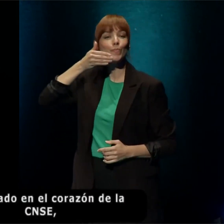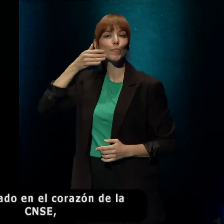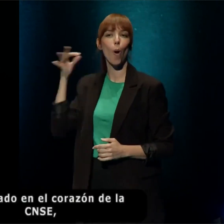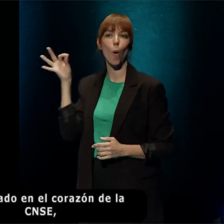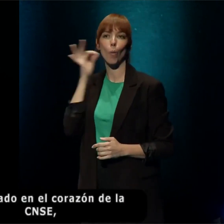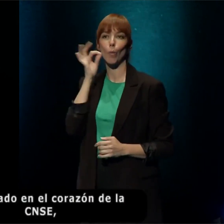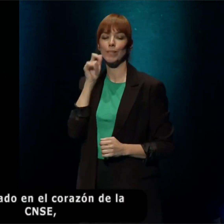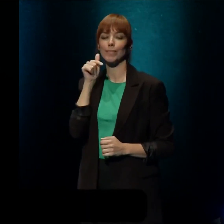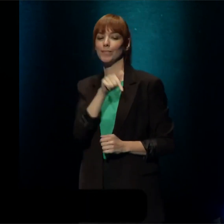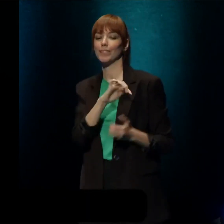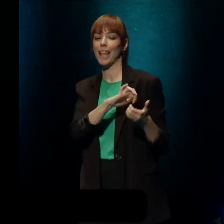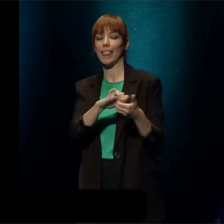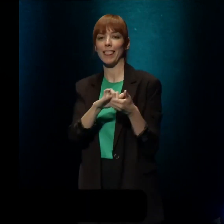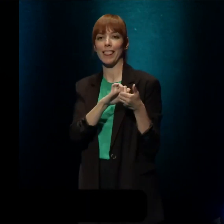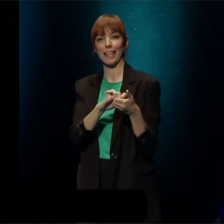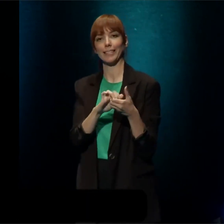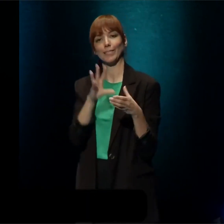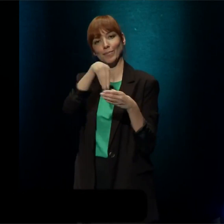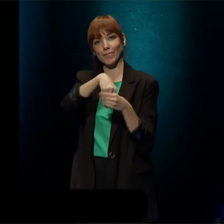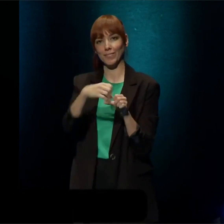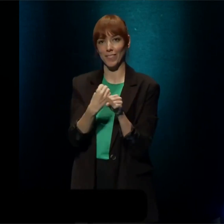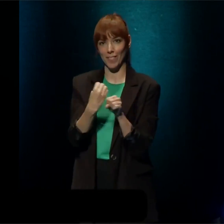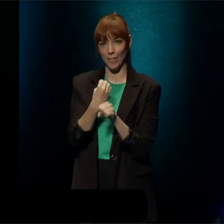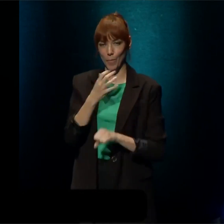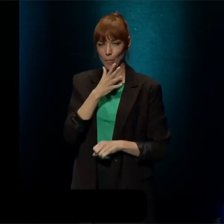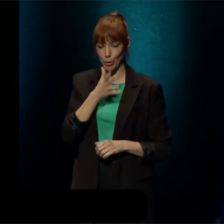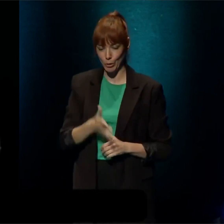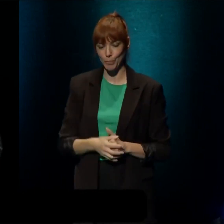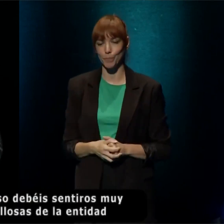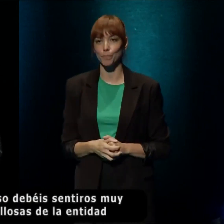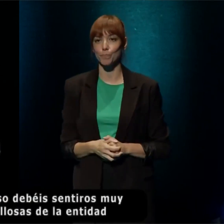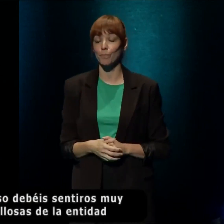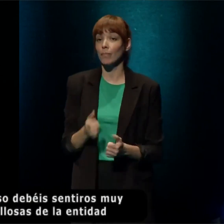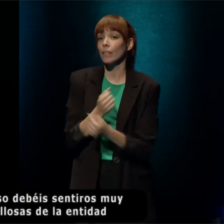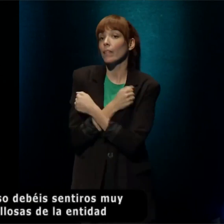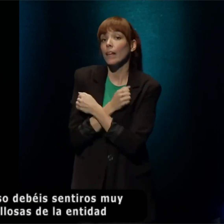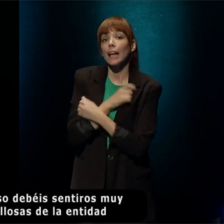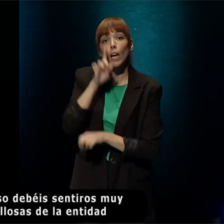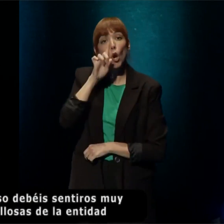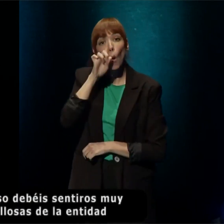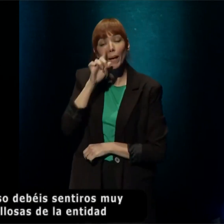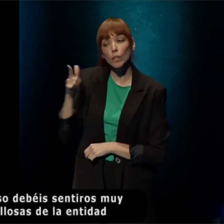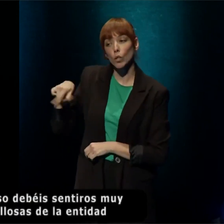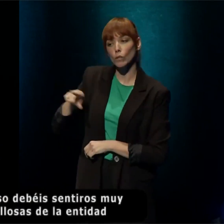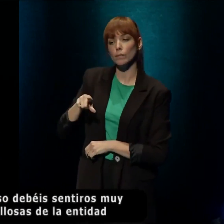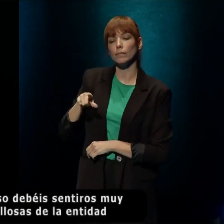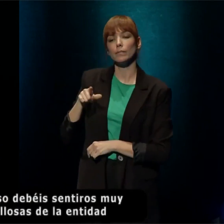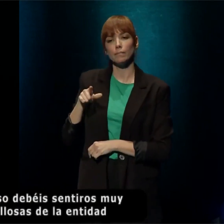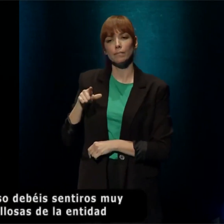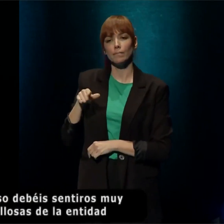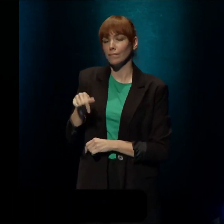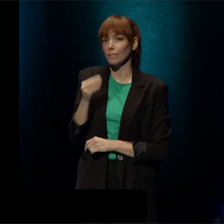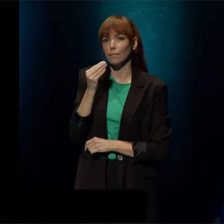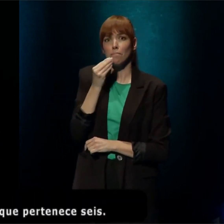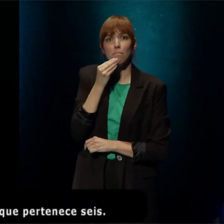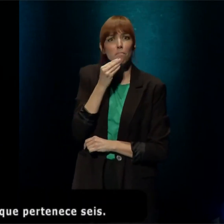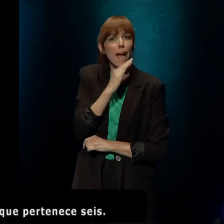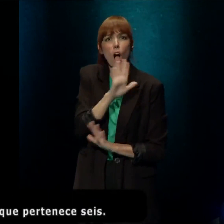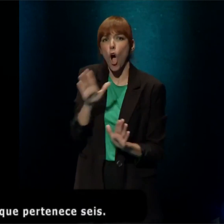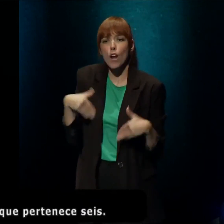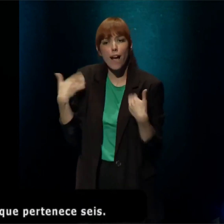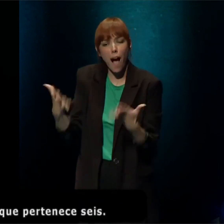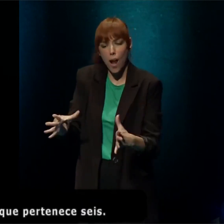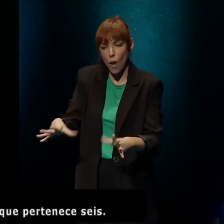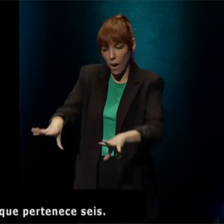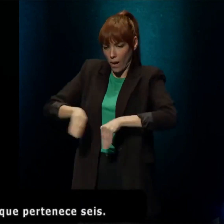la entidad a la que pertenecéis. Querido Roberto, has asumido el mejor regalo que puede tener